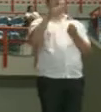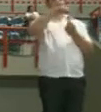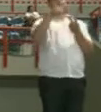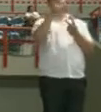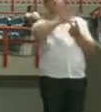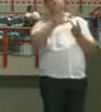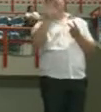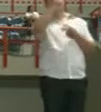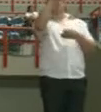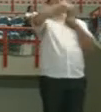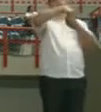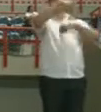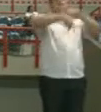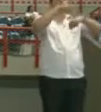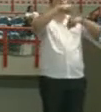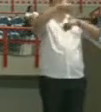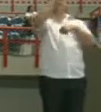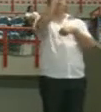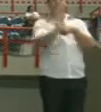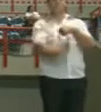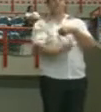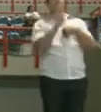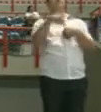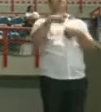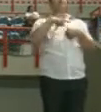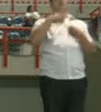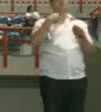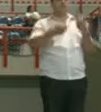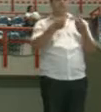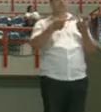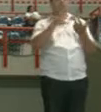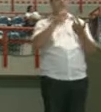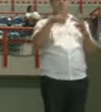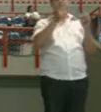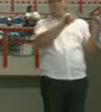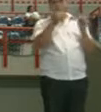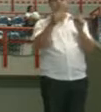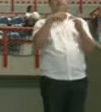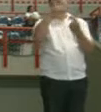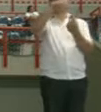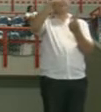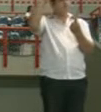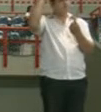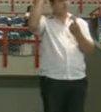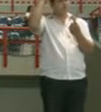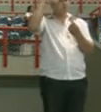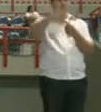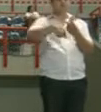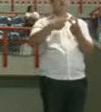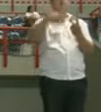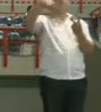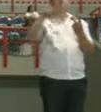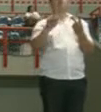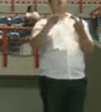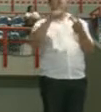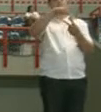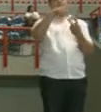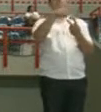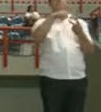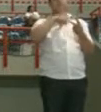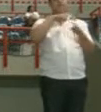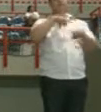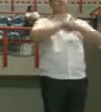país irão ter o monopólio desse poder: São Paulo e Minas